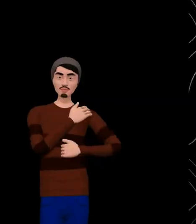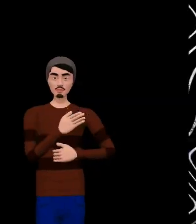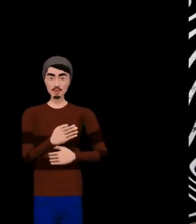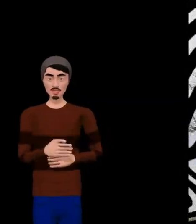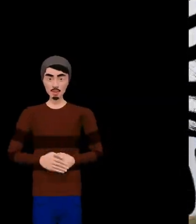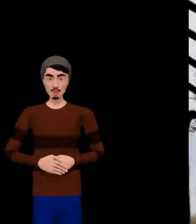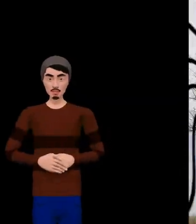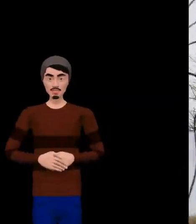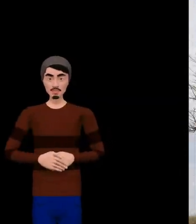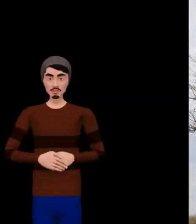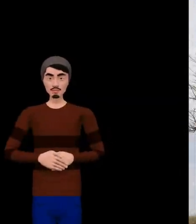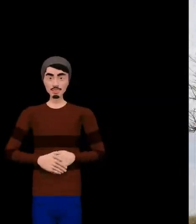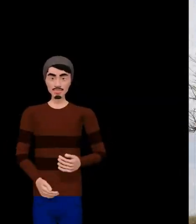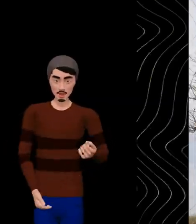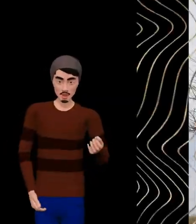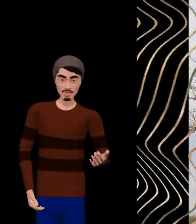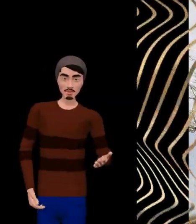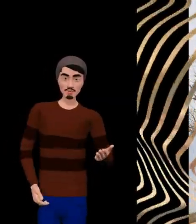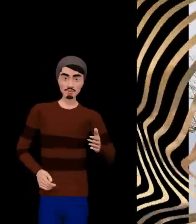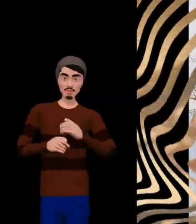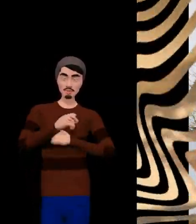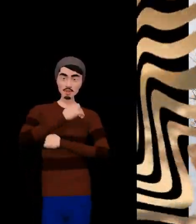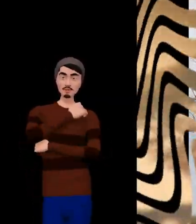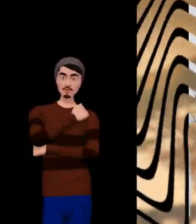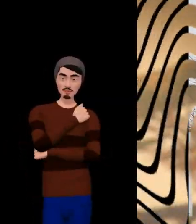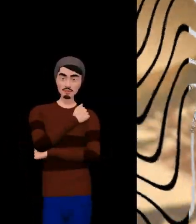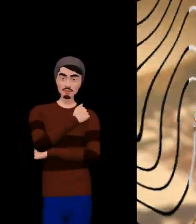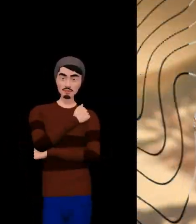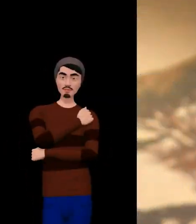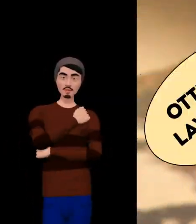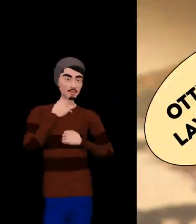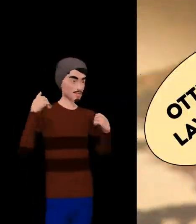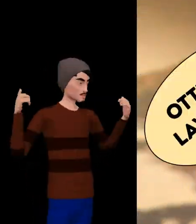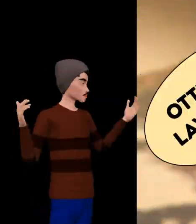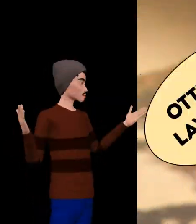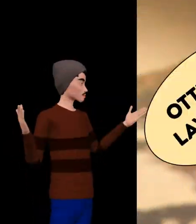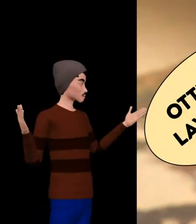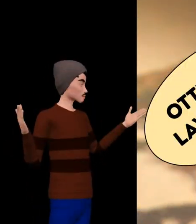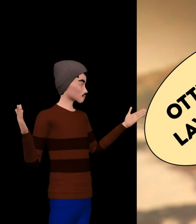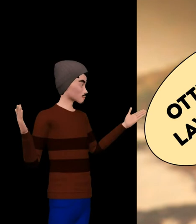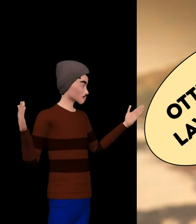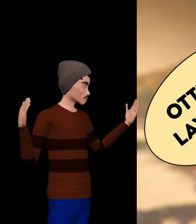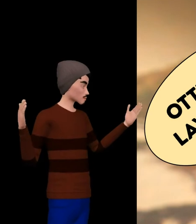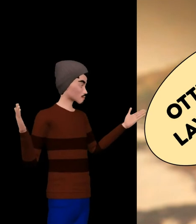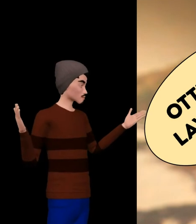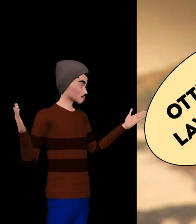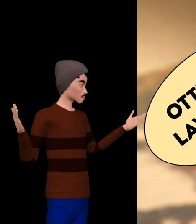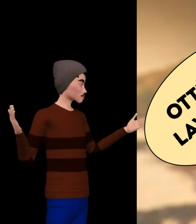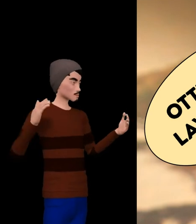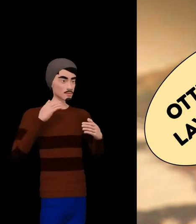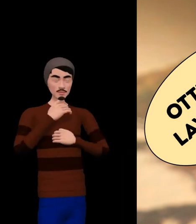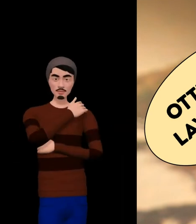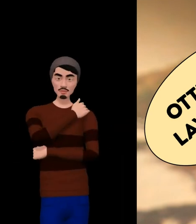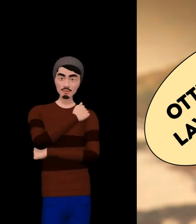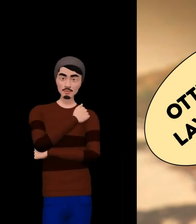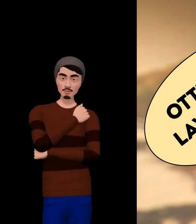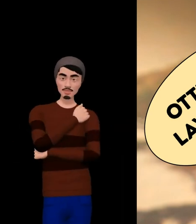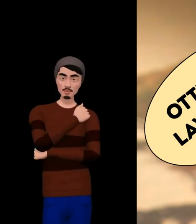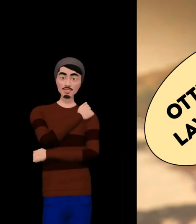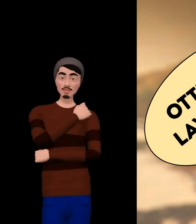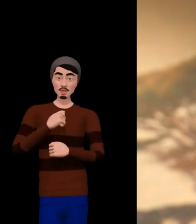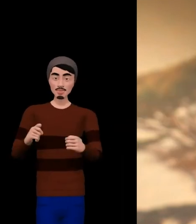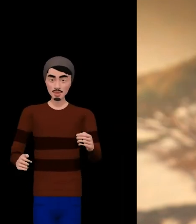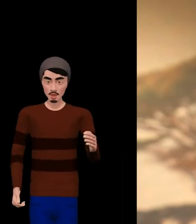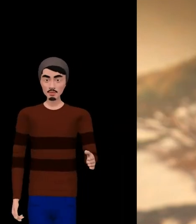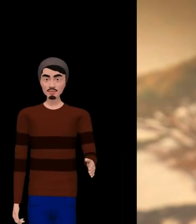chiaramente. E anche oggi abbiamo finito, avendo approfondito la conoscenza di questo personaggio